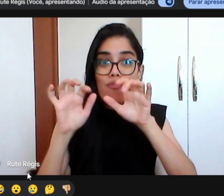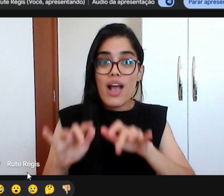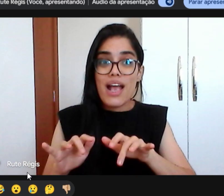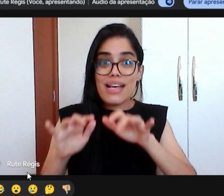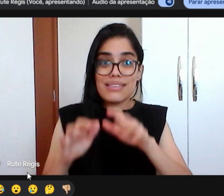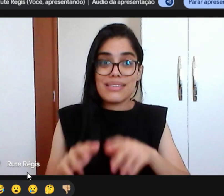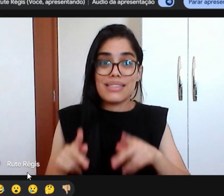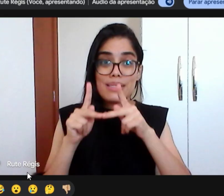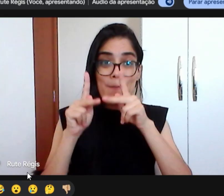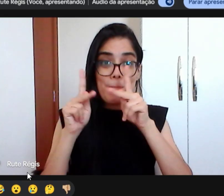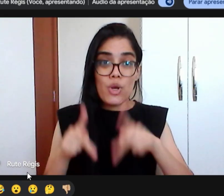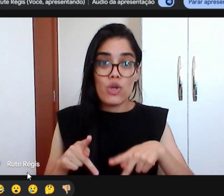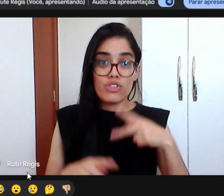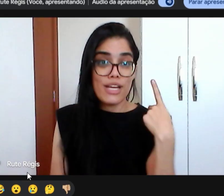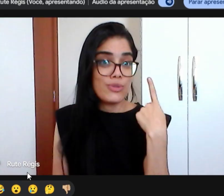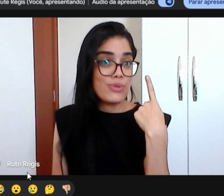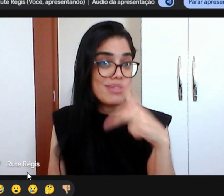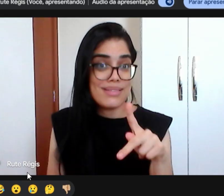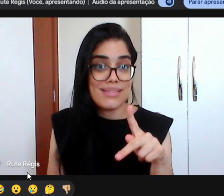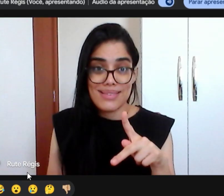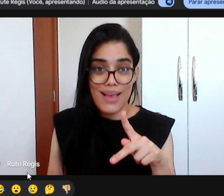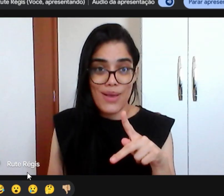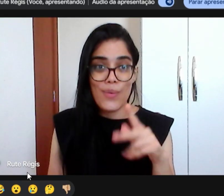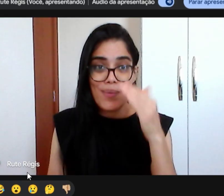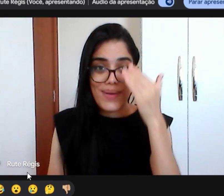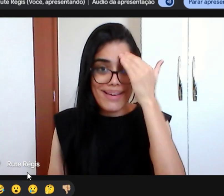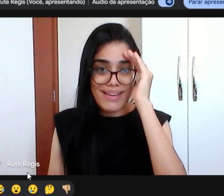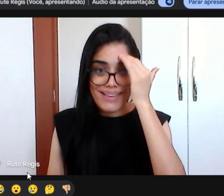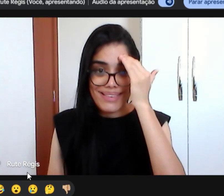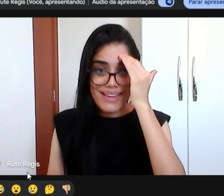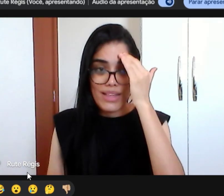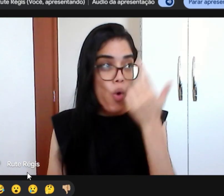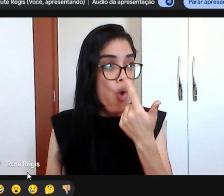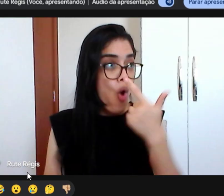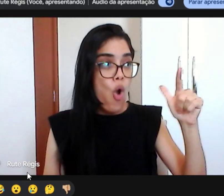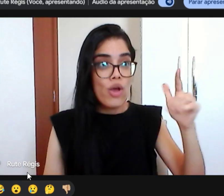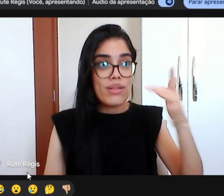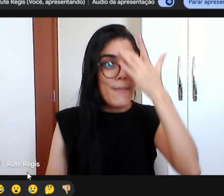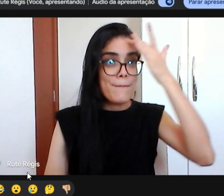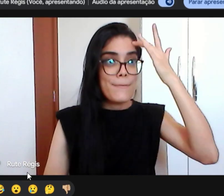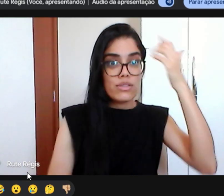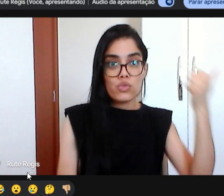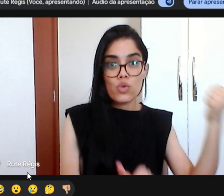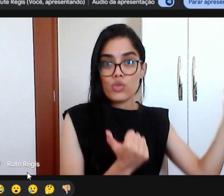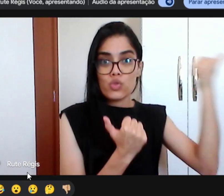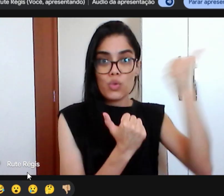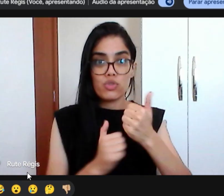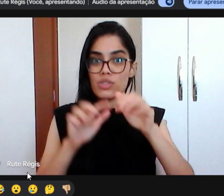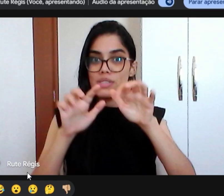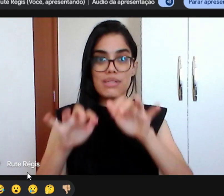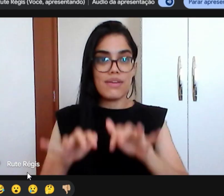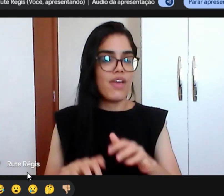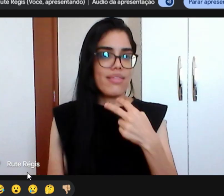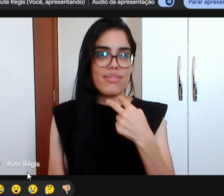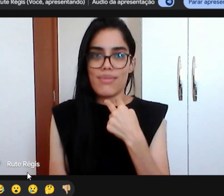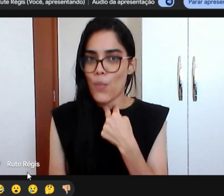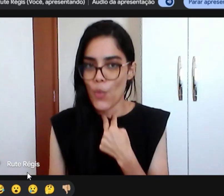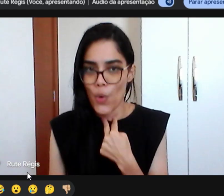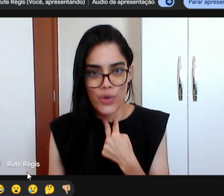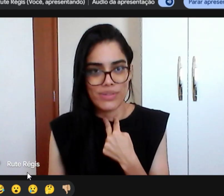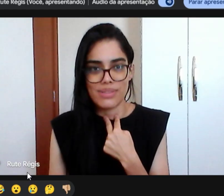hipótese alguma, porque é uma responsabilidade sua dessa escrita, não de outra pessoa lhe